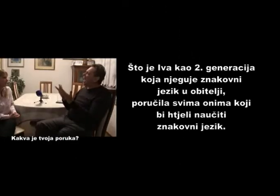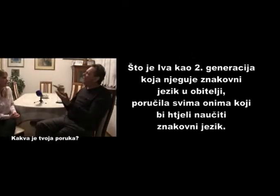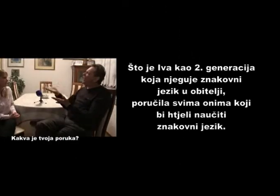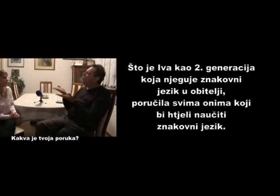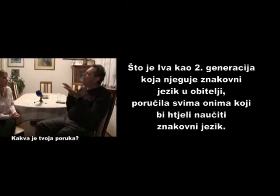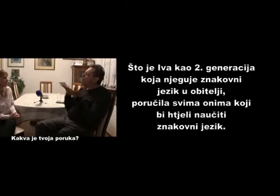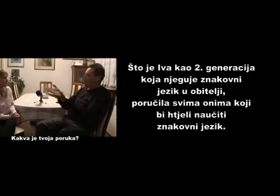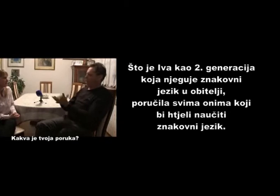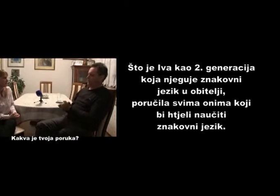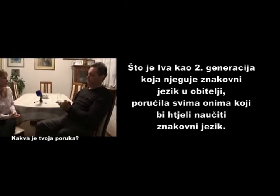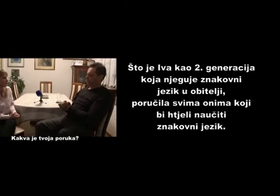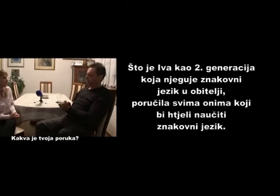Kakva je tvoja poruka